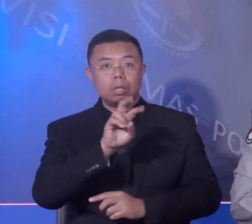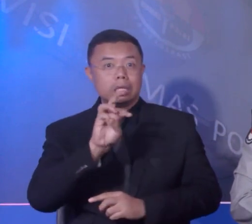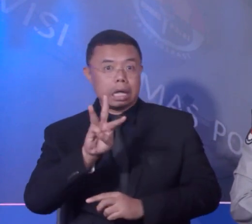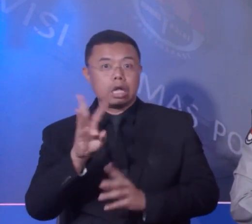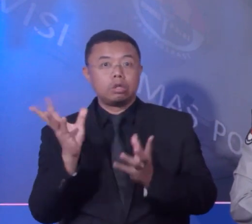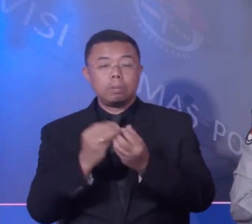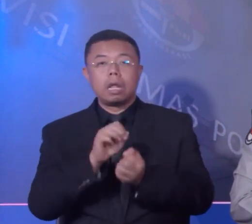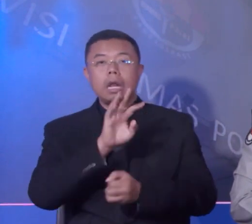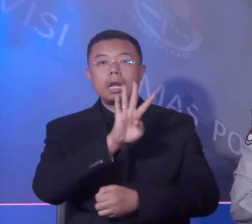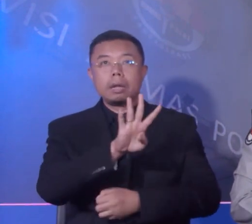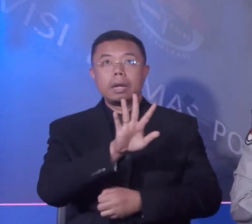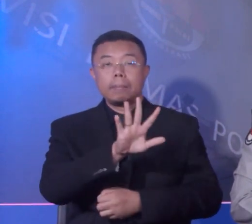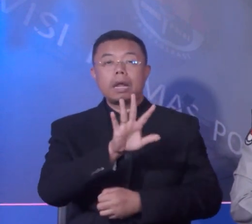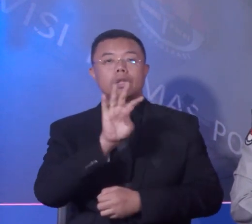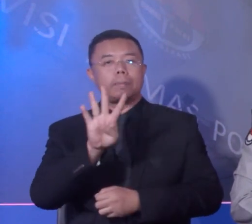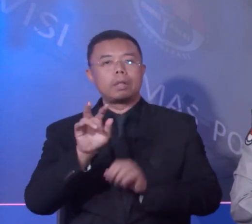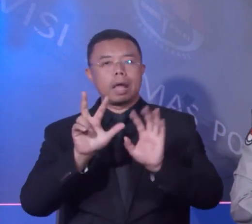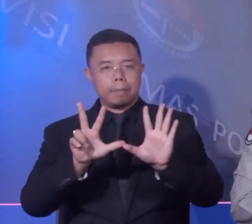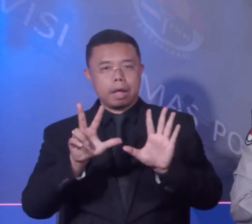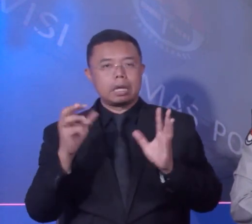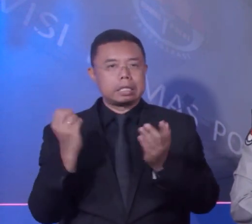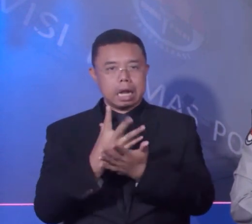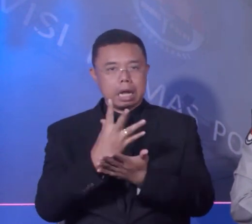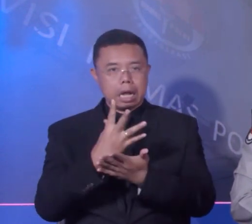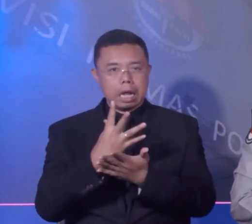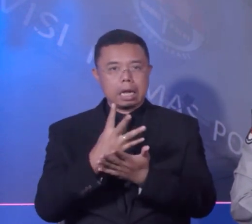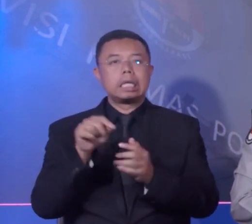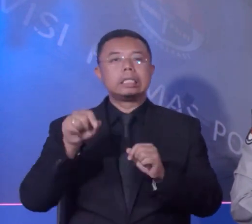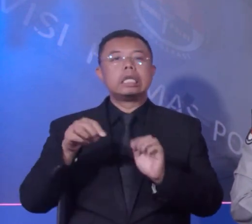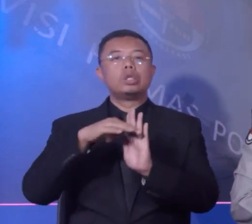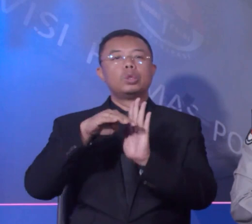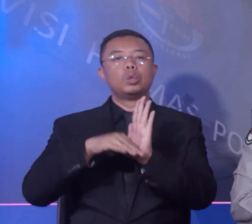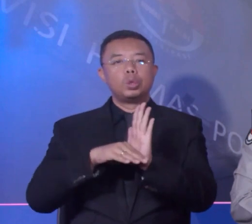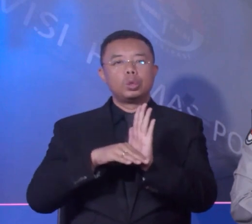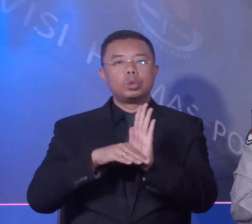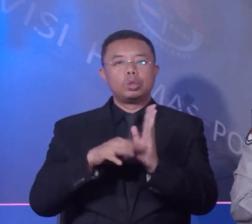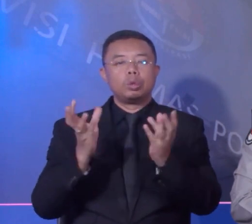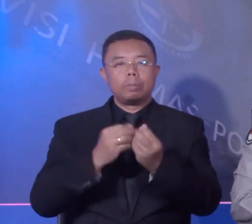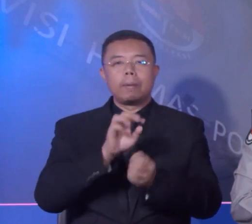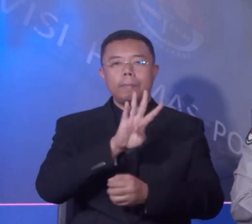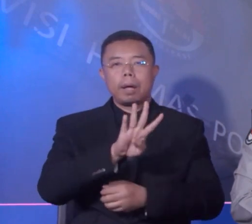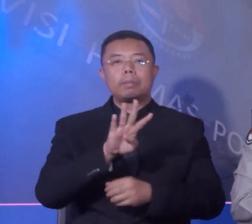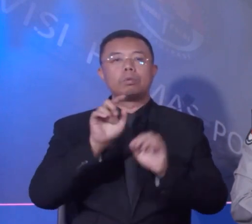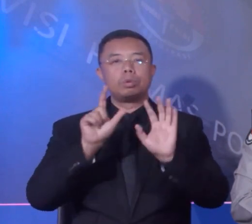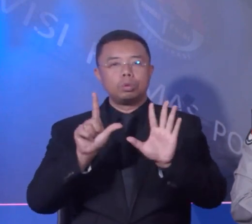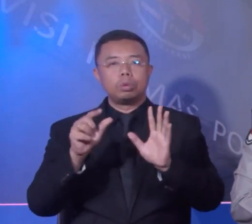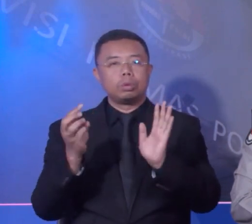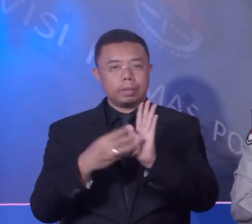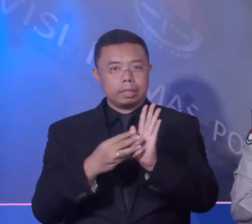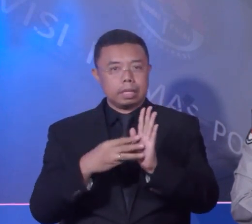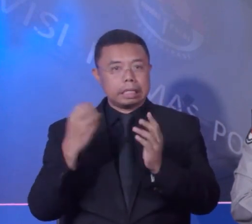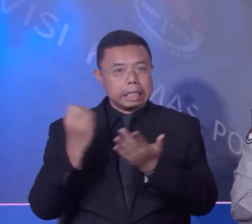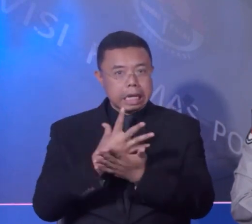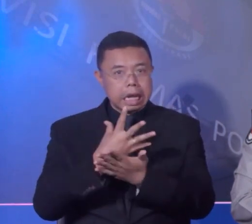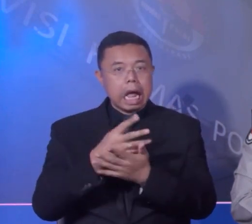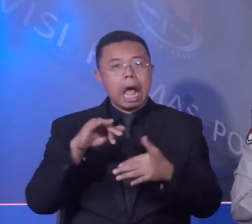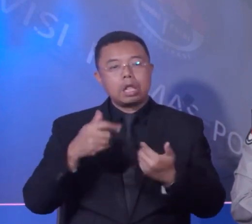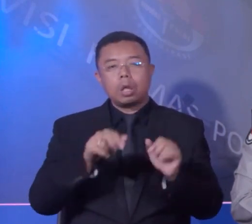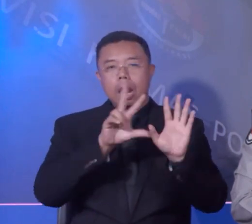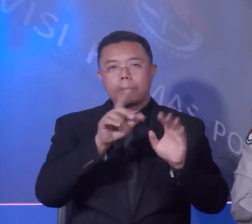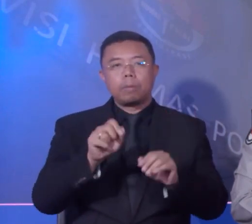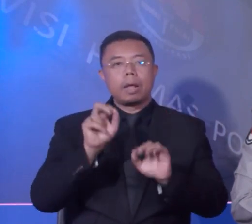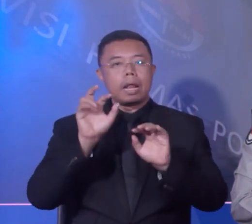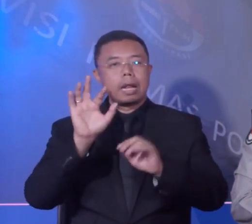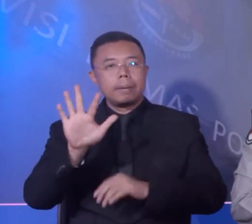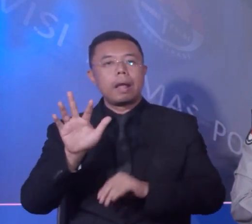sebanyak 548 kejadian Mengalami penurunan sebanyak 47 kejadian atau